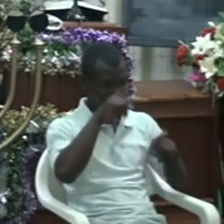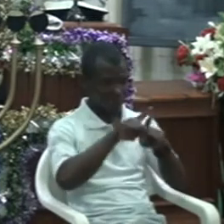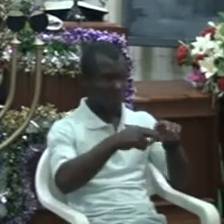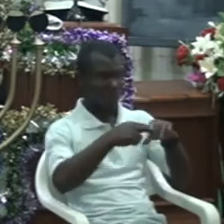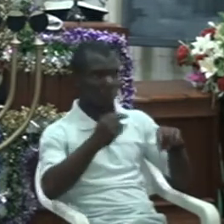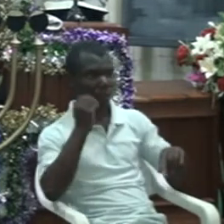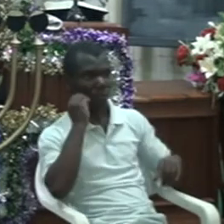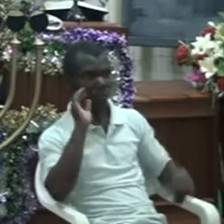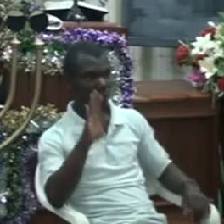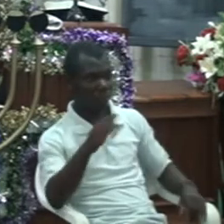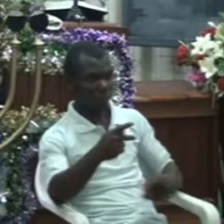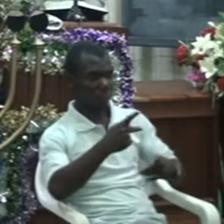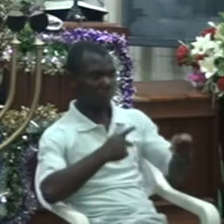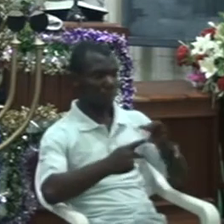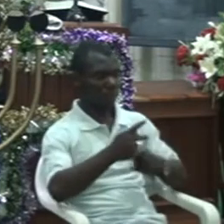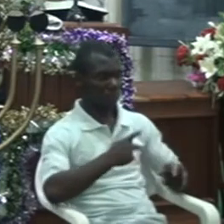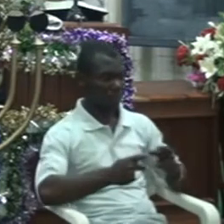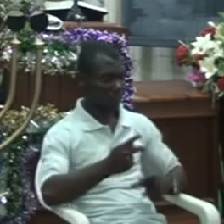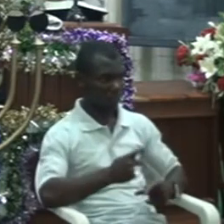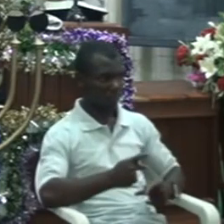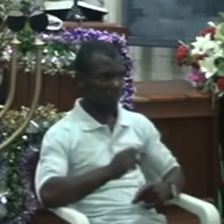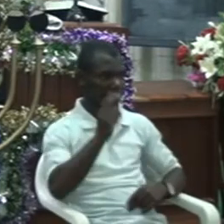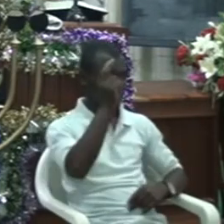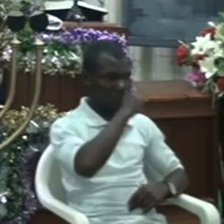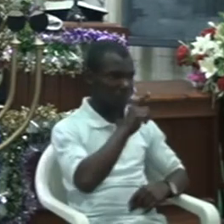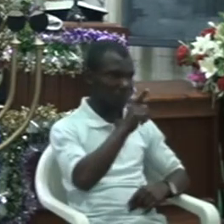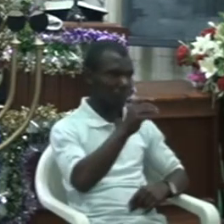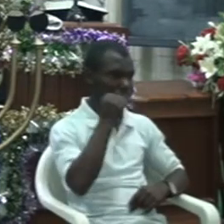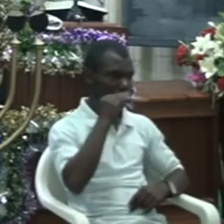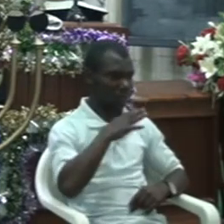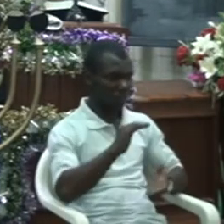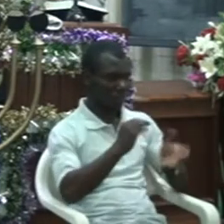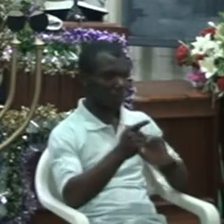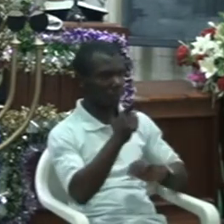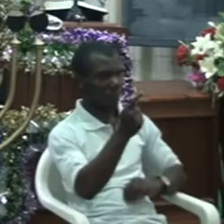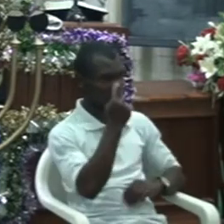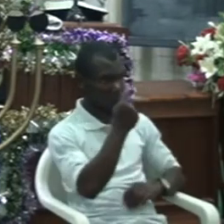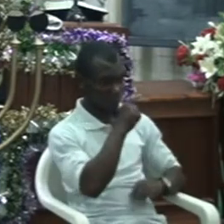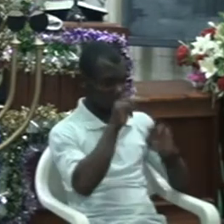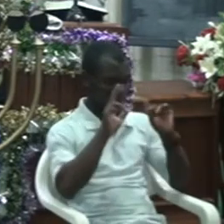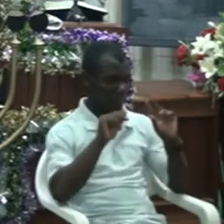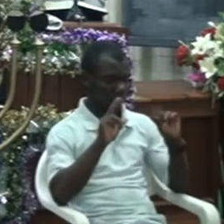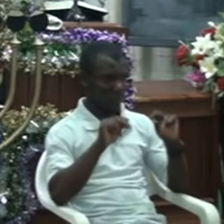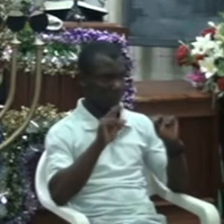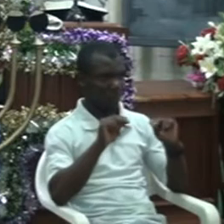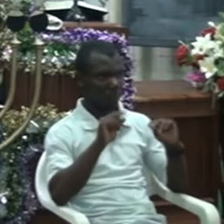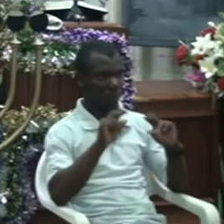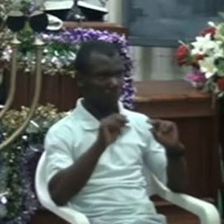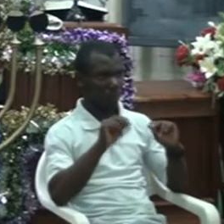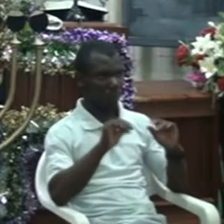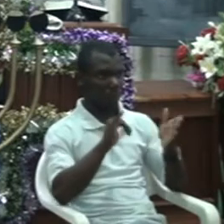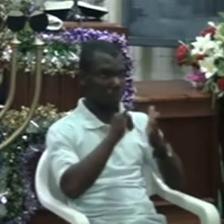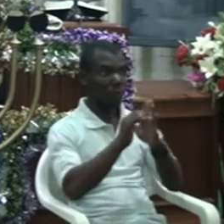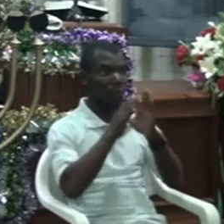C'est pas que ton frère vient de chez lui. Il vient maintenant mépriser ta femme. Non. Sous tes yeux. Non. Ce n'est